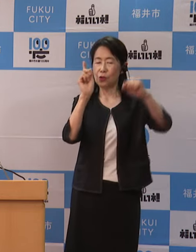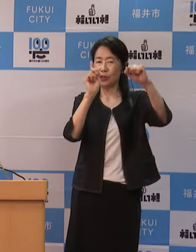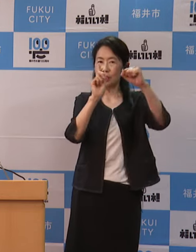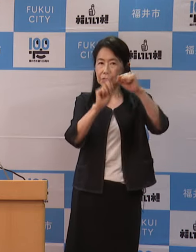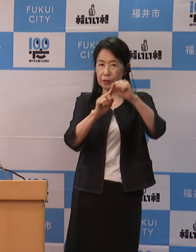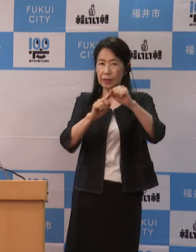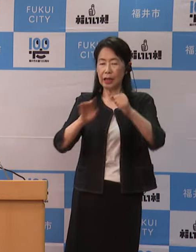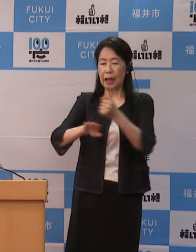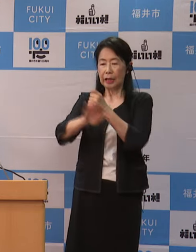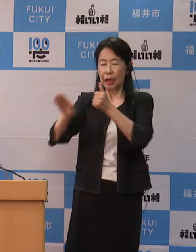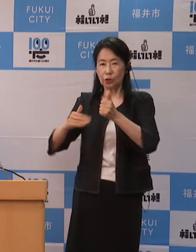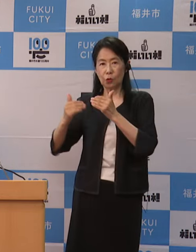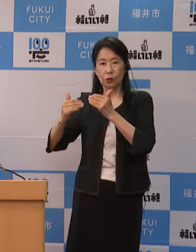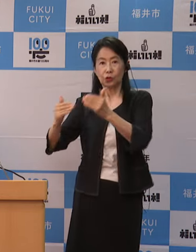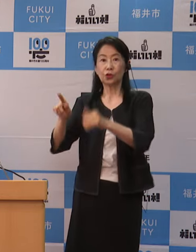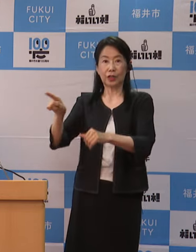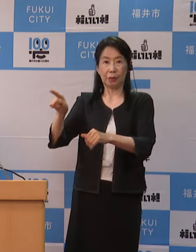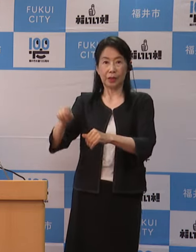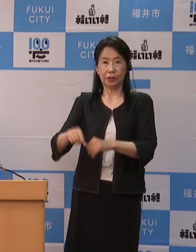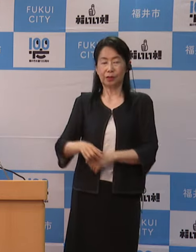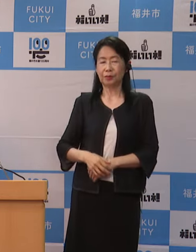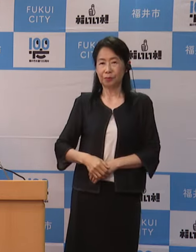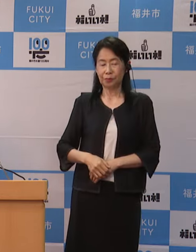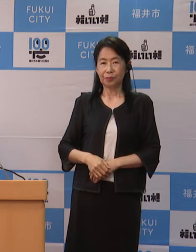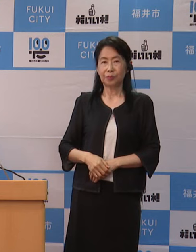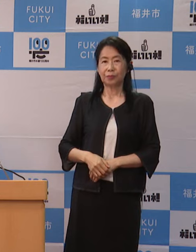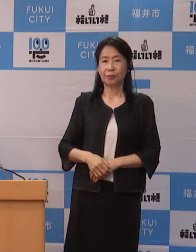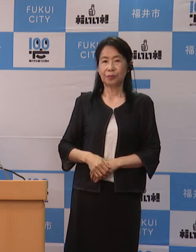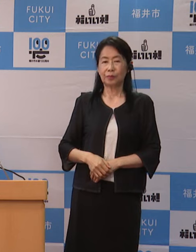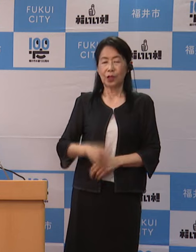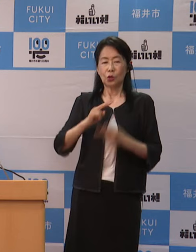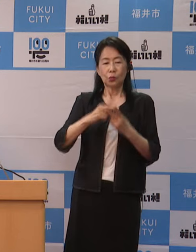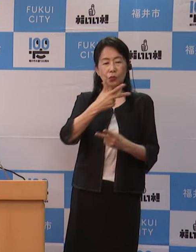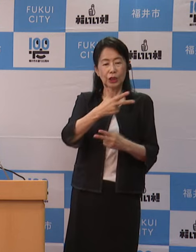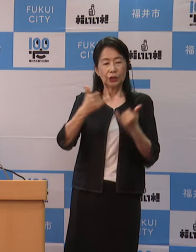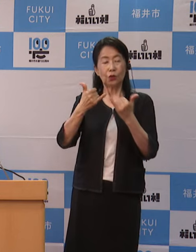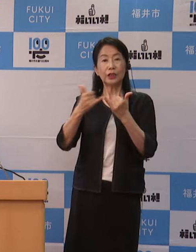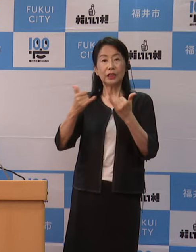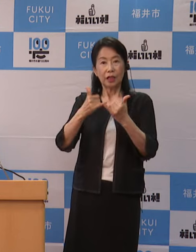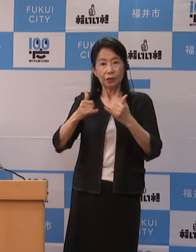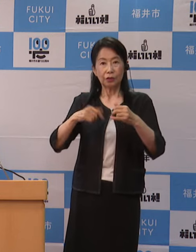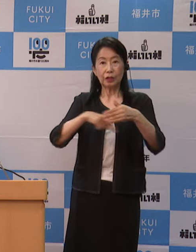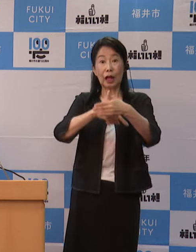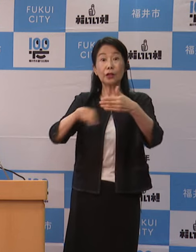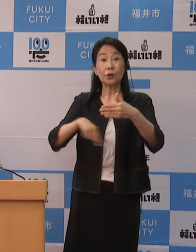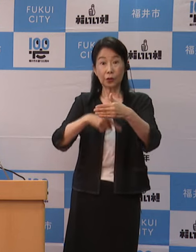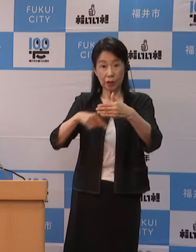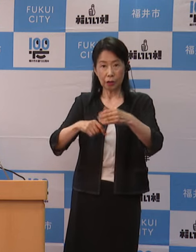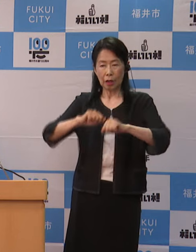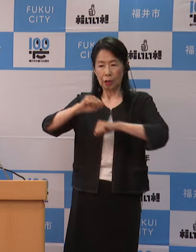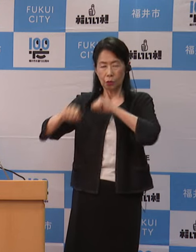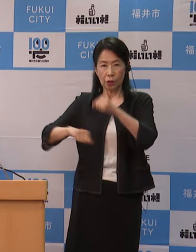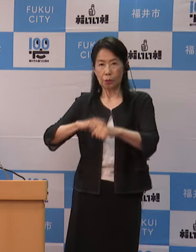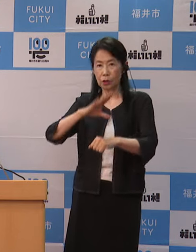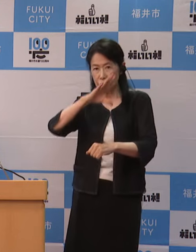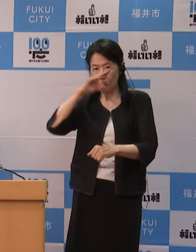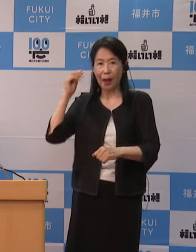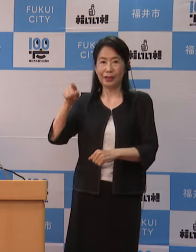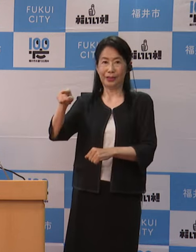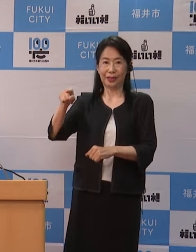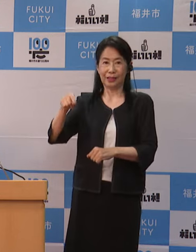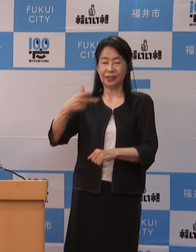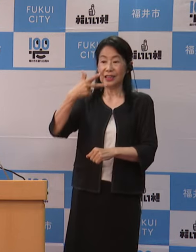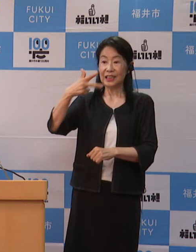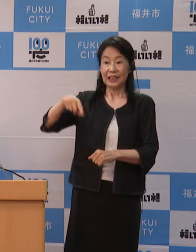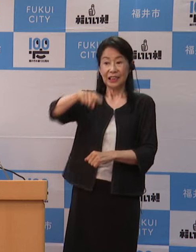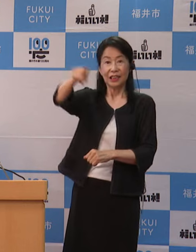きて環境事務所と似たようなことをやってますけど、かなり取り組みはですね大胆なことをやっておられます。例えば市の